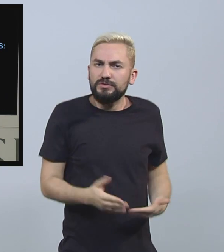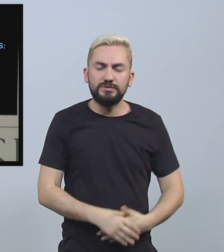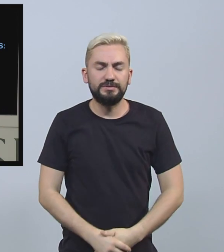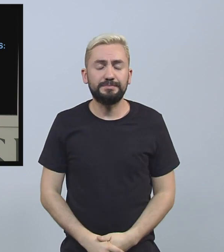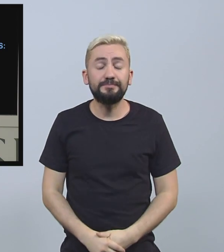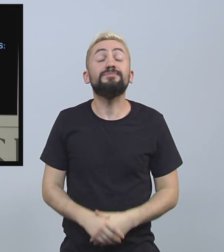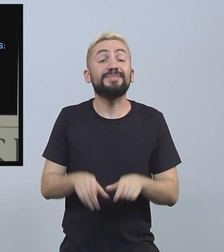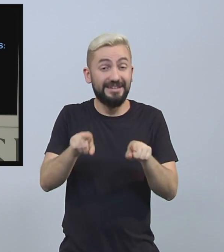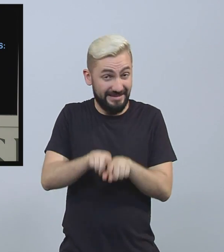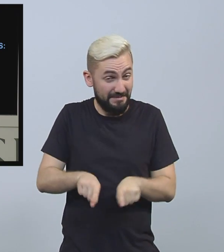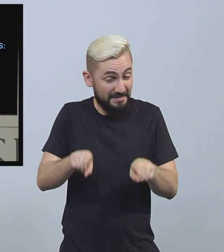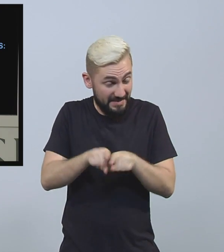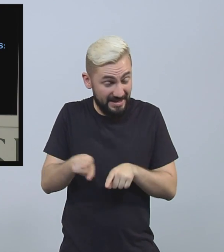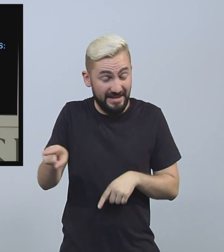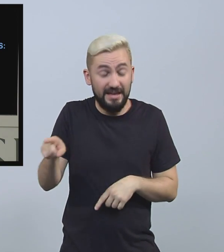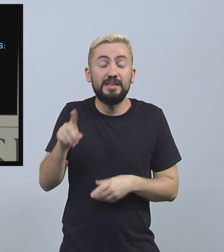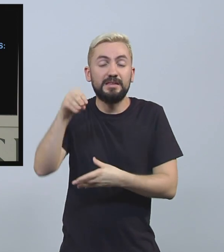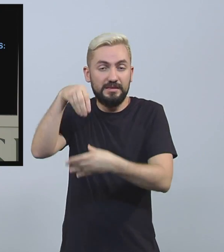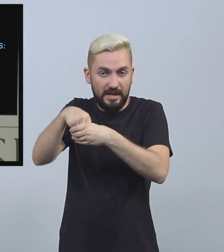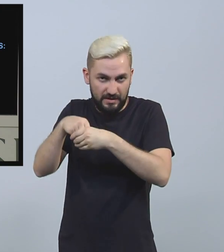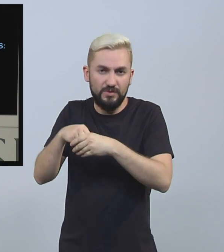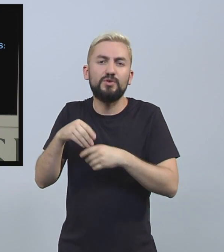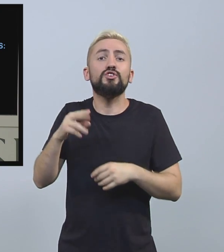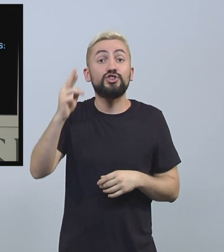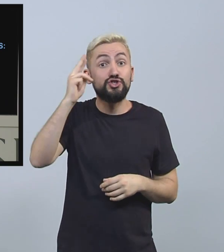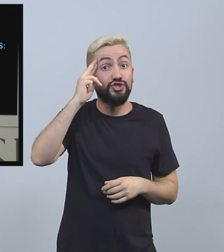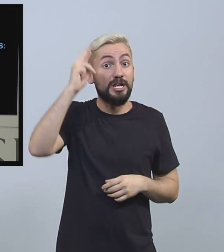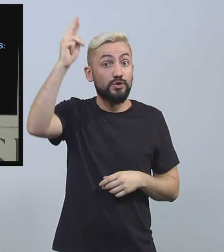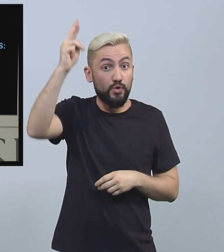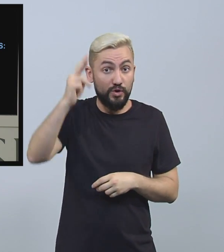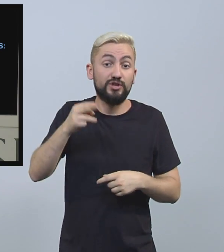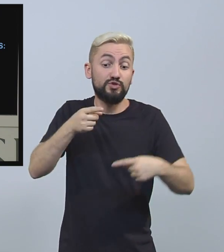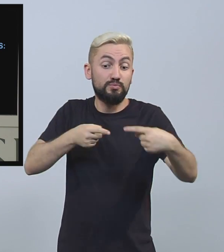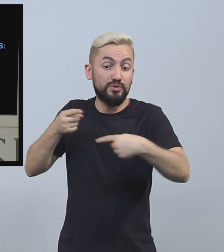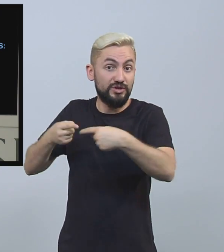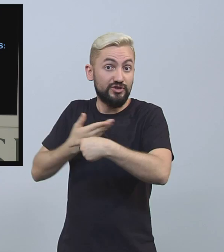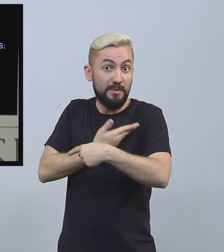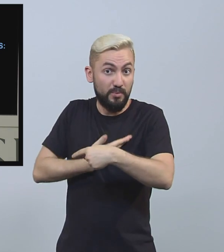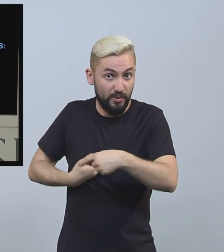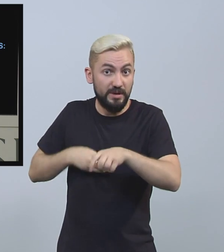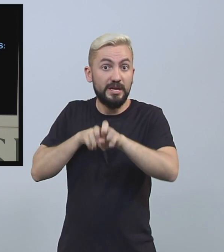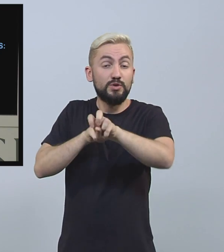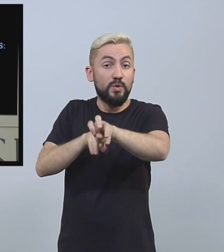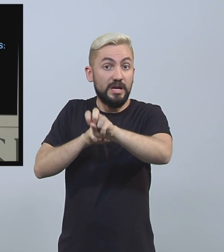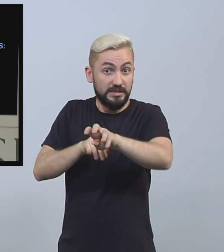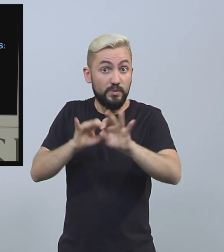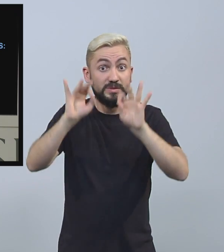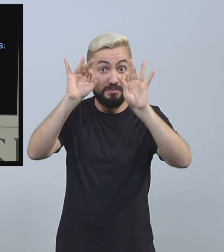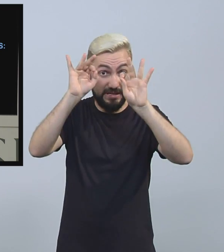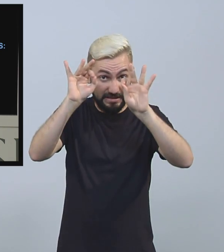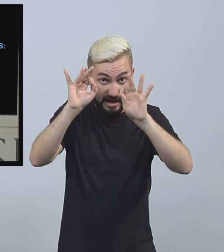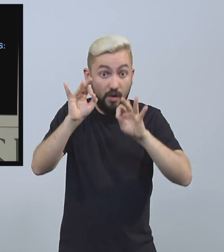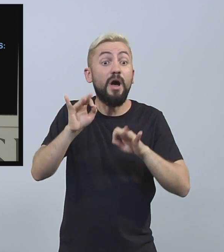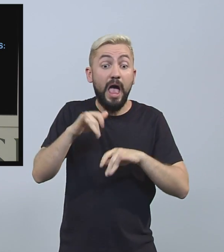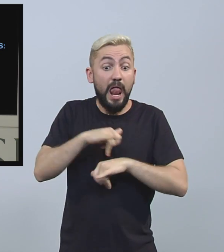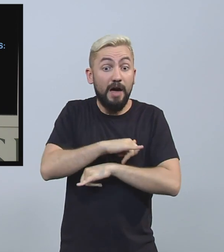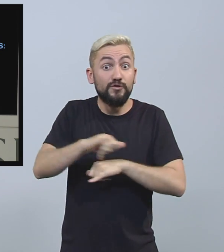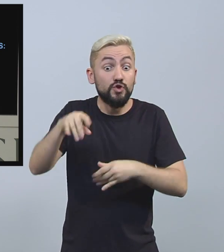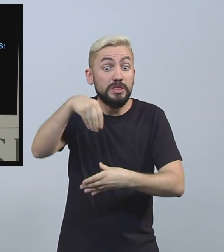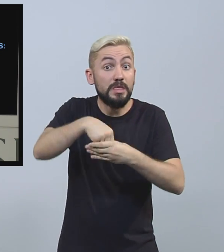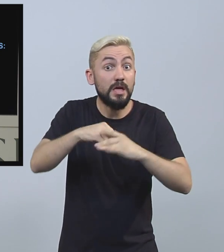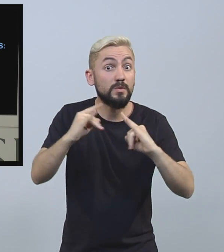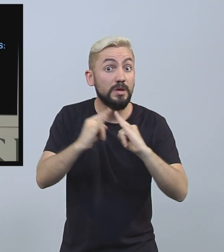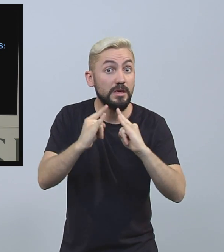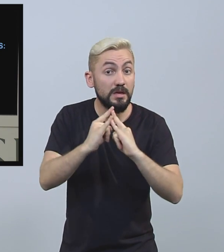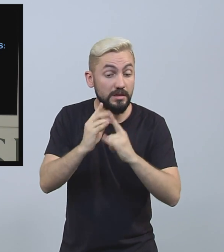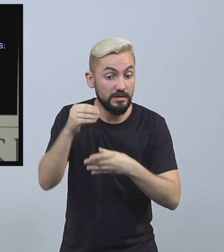Inclusive, a diretora de Políticas Públicas e Educação Especial anunciou no próprio INES, no próprio Instituto Nacional de